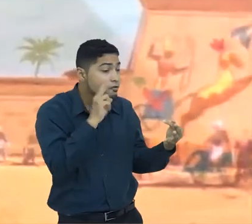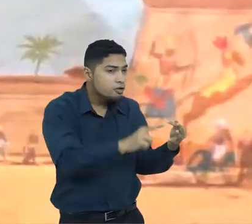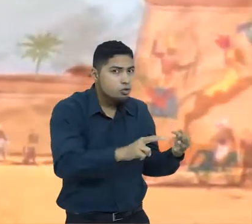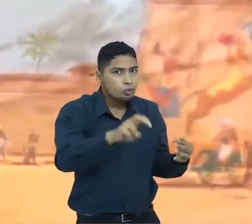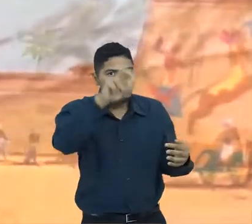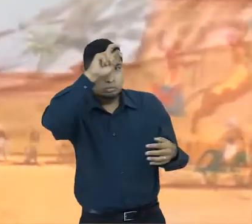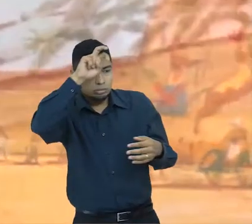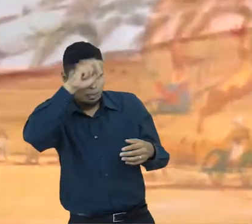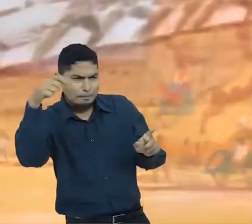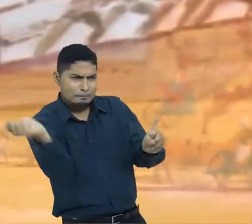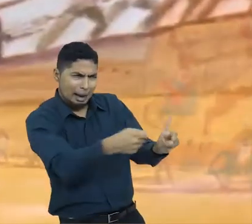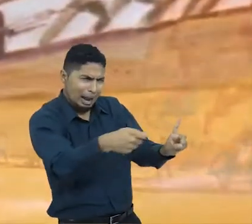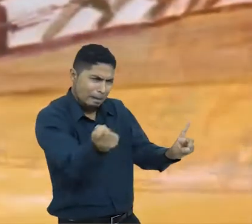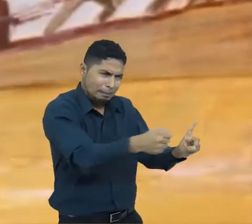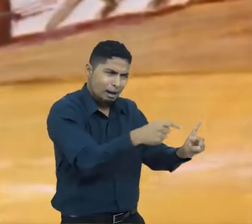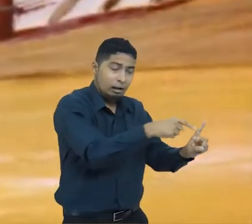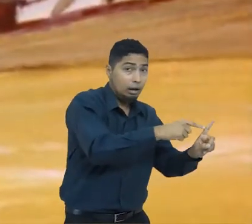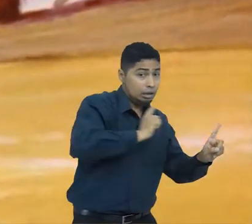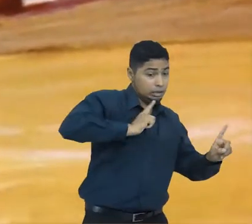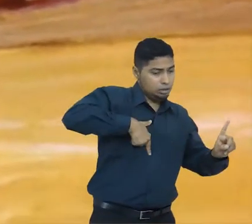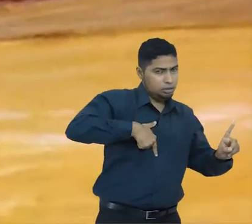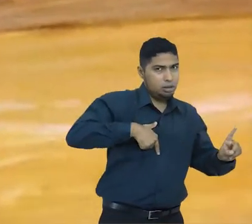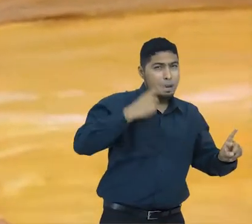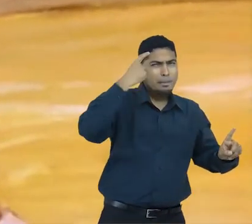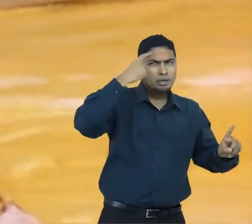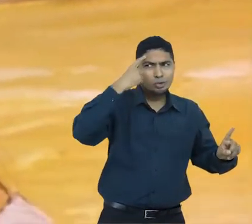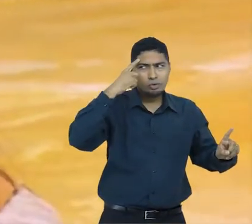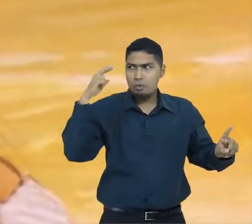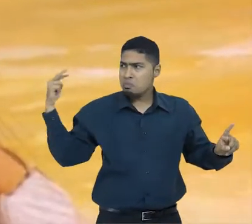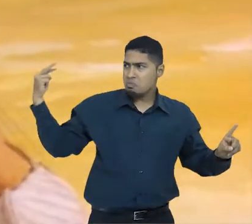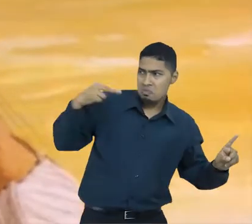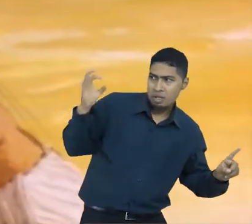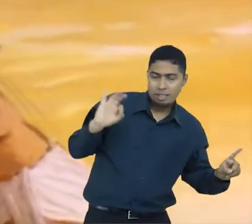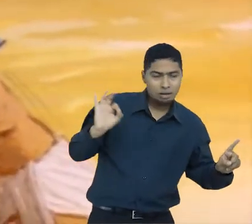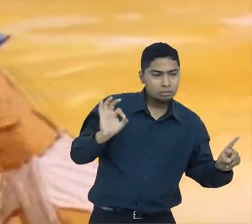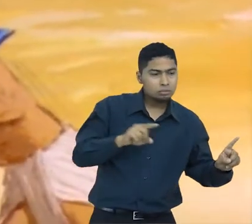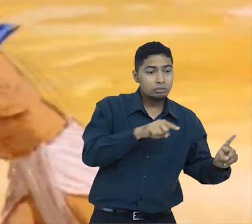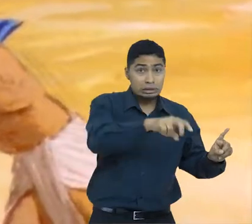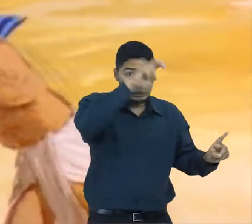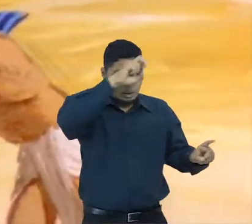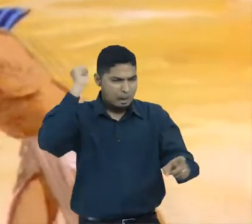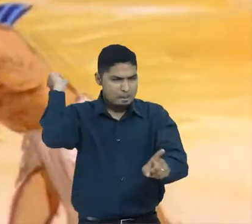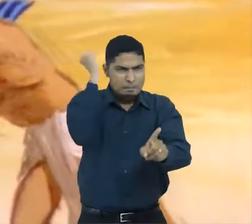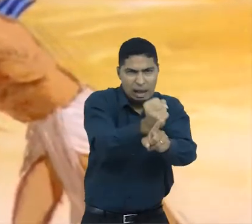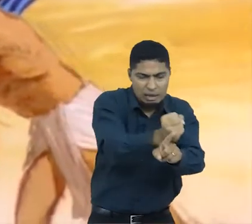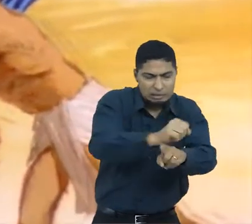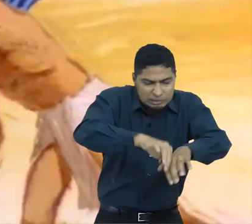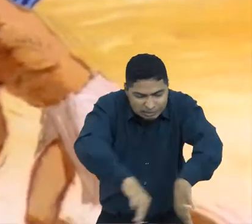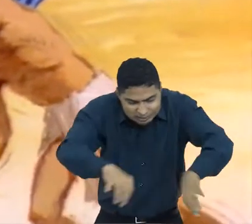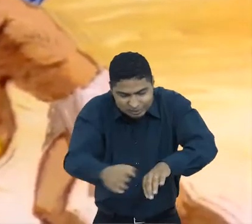viu um egípcio batendo num hebreu. Quando achou que ninguém estava olhando, matou o egípcio e escondeu o corpo